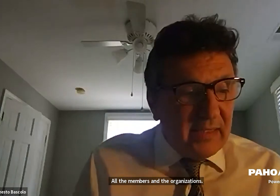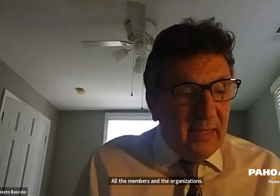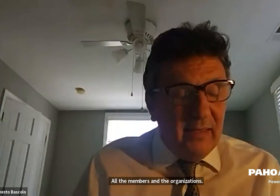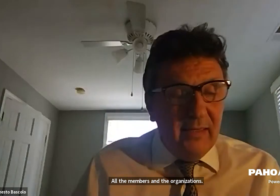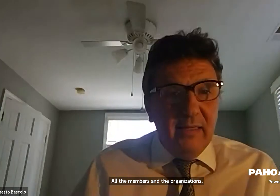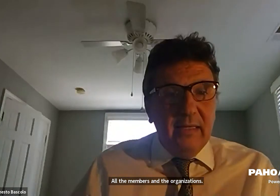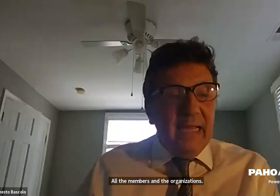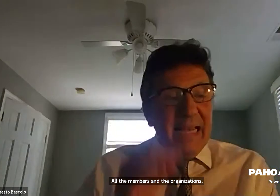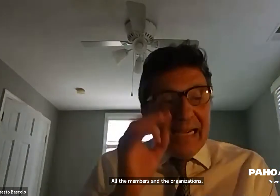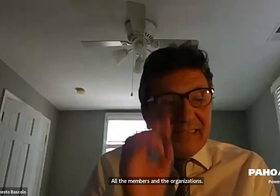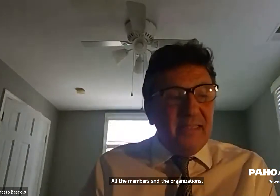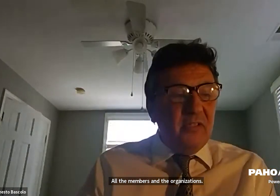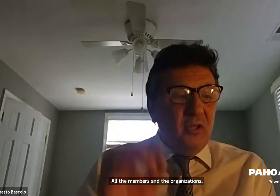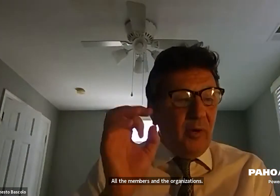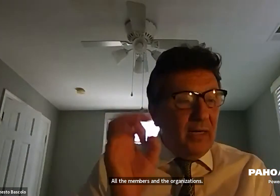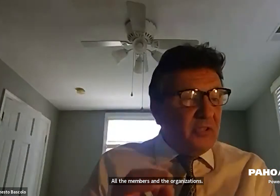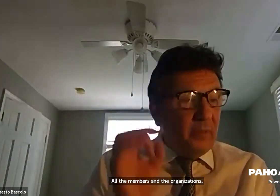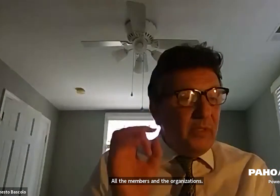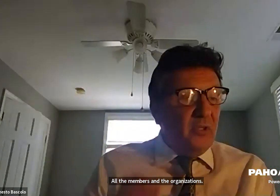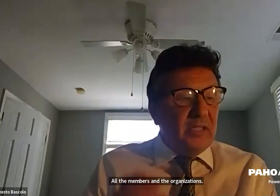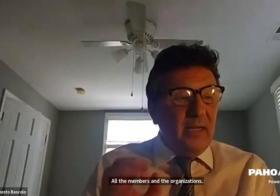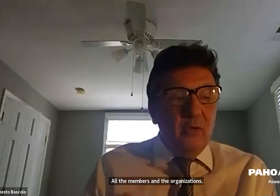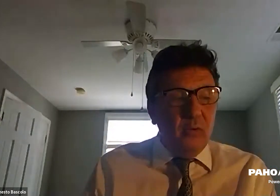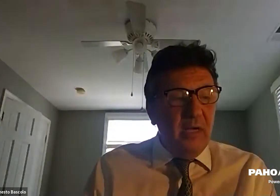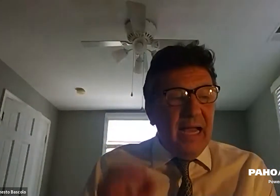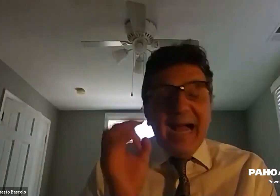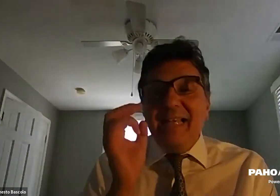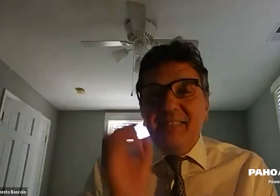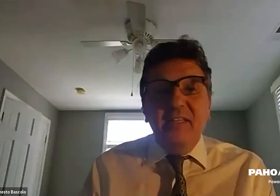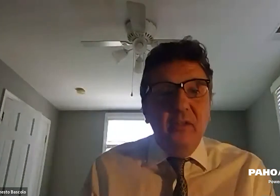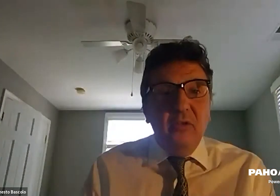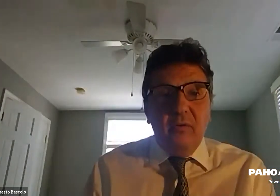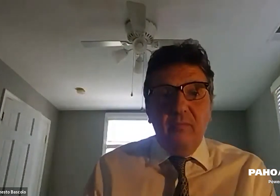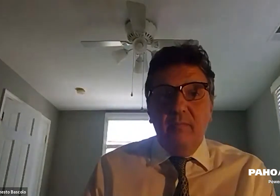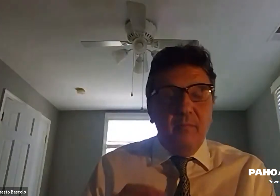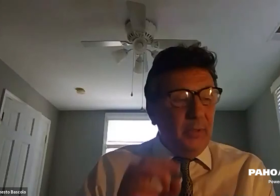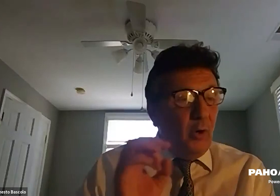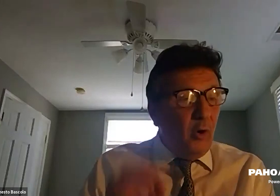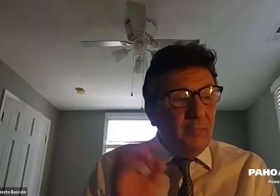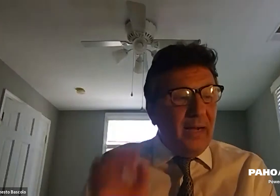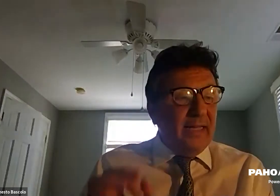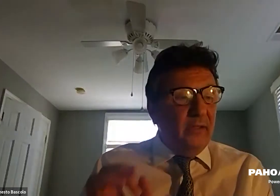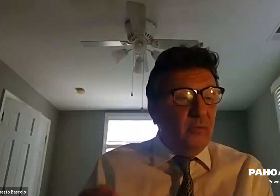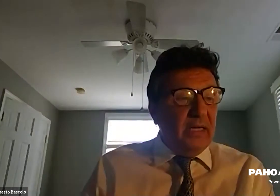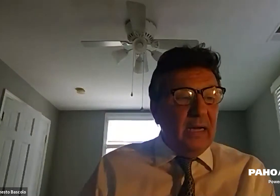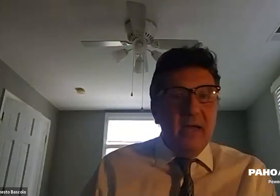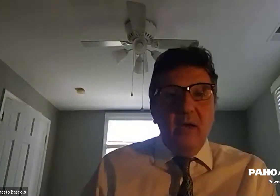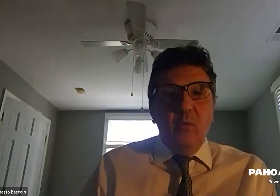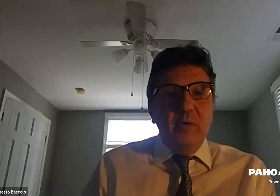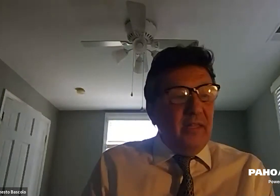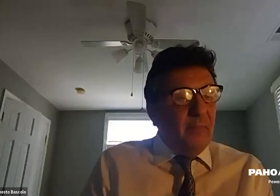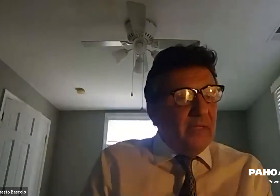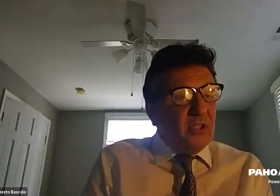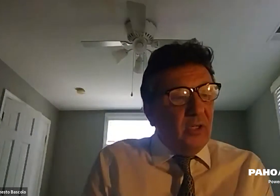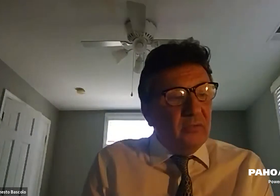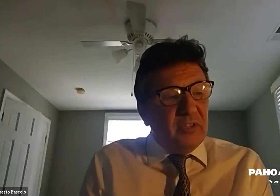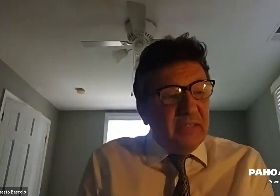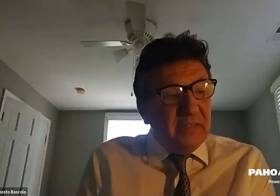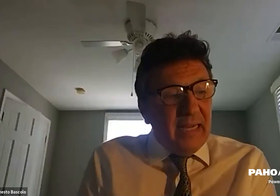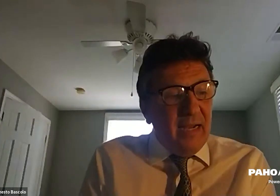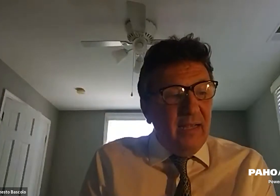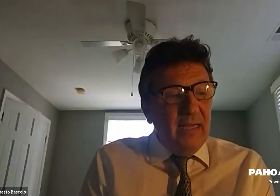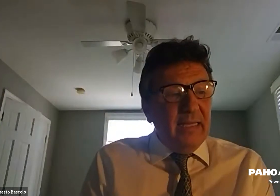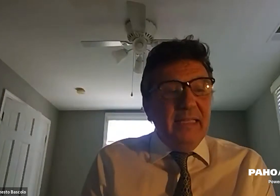Salud Universal, el acceso a los servicios de salud ha sido pero hoy más que nunca una